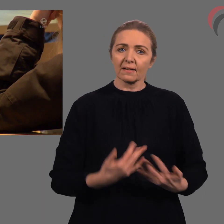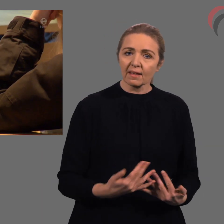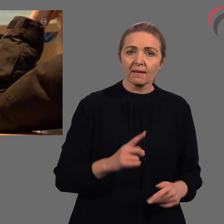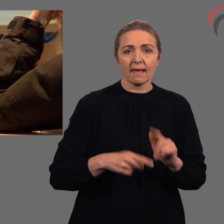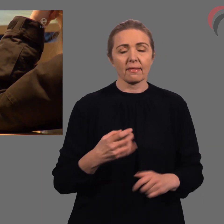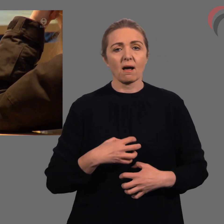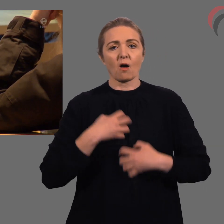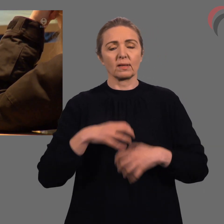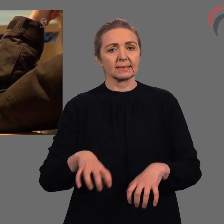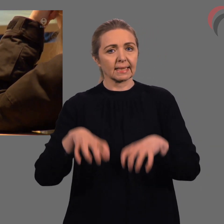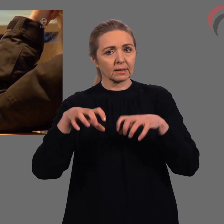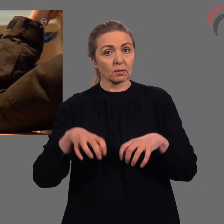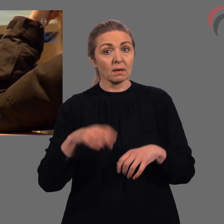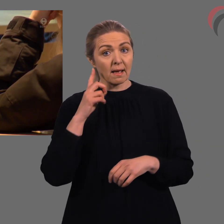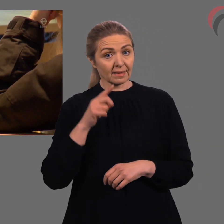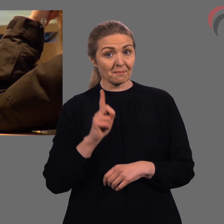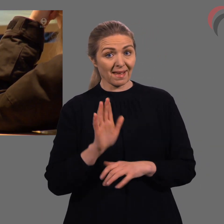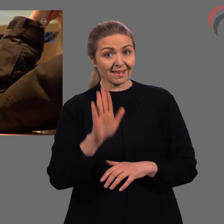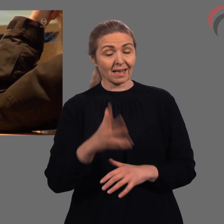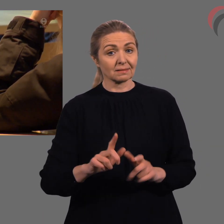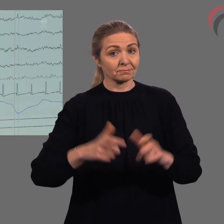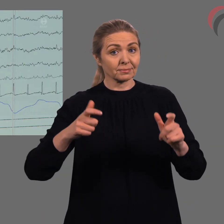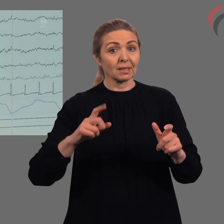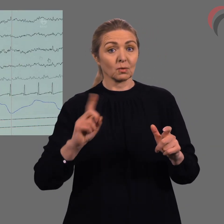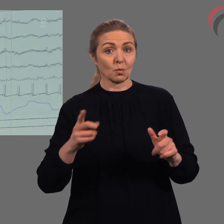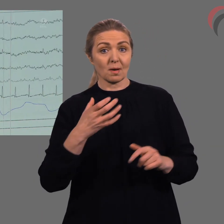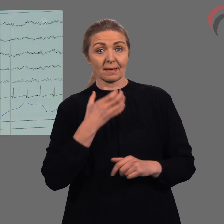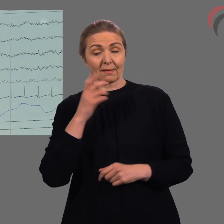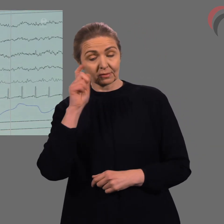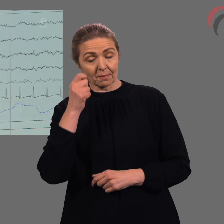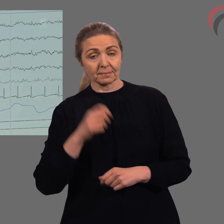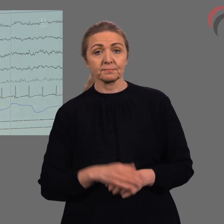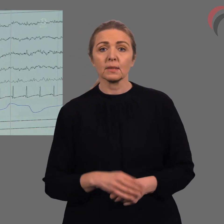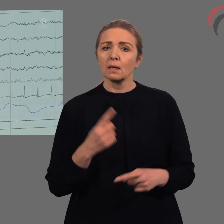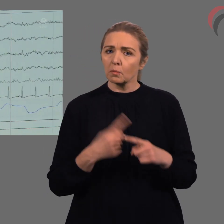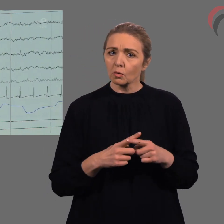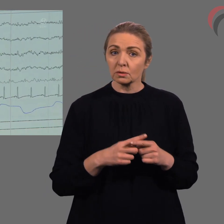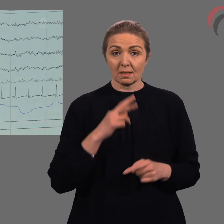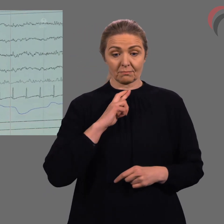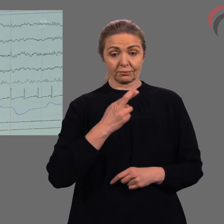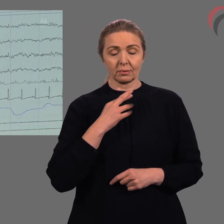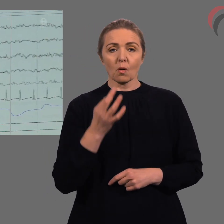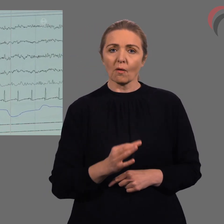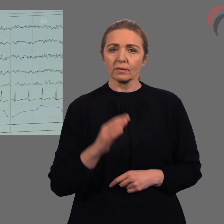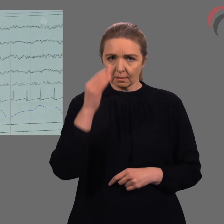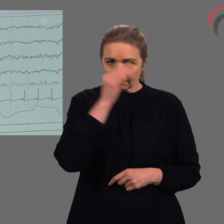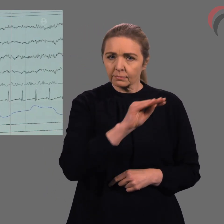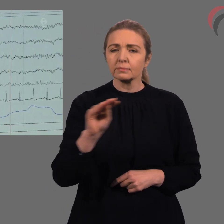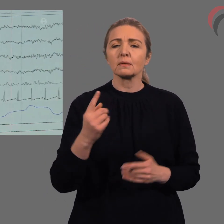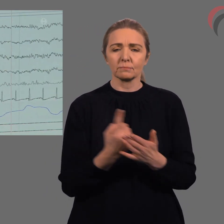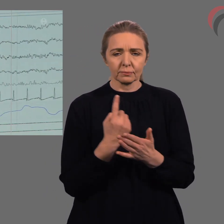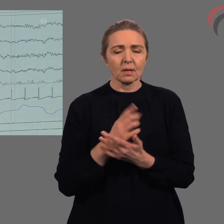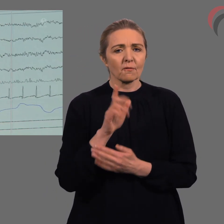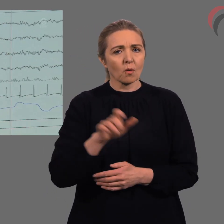kvíða eða áfallastreitu, því einkenni geta aukist sökum kæfisvefns. Einnig séu hrotur oft vísbending